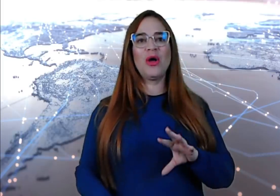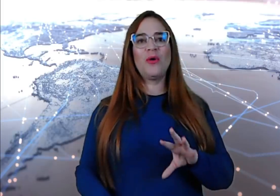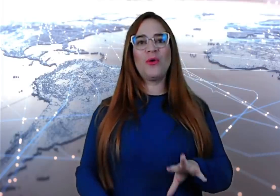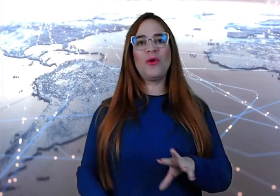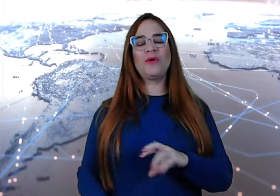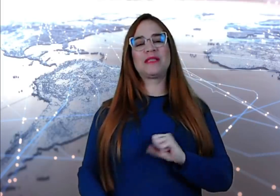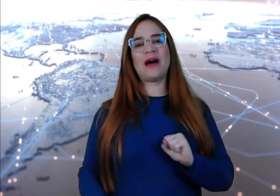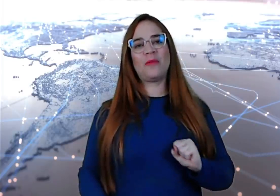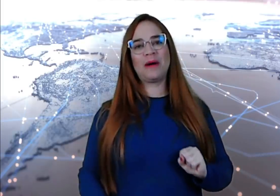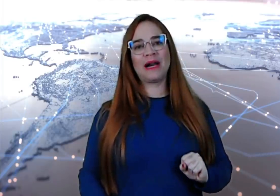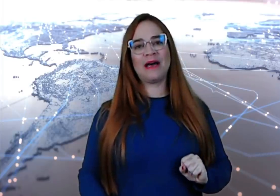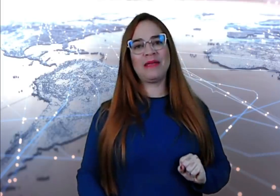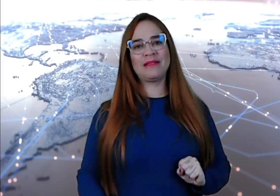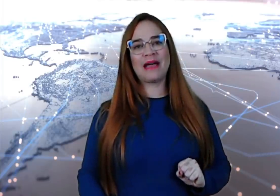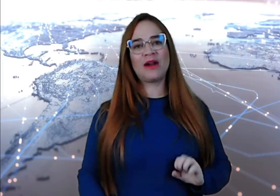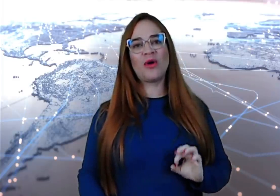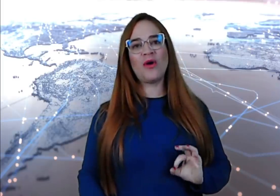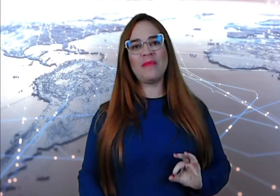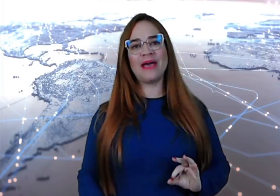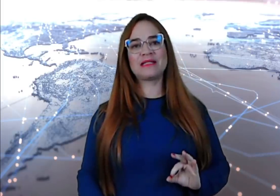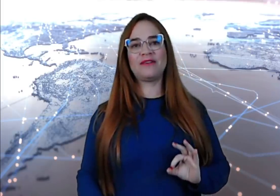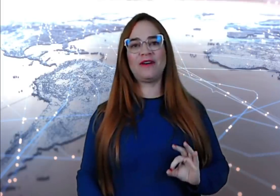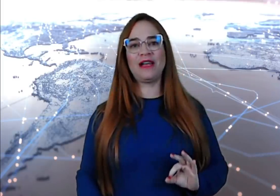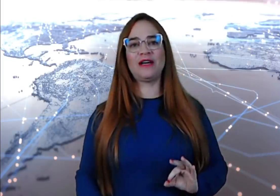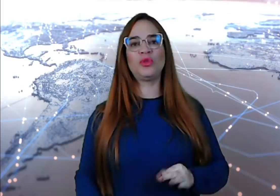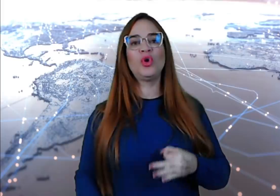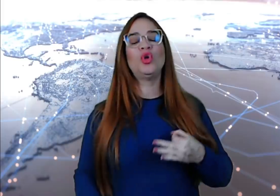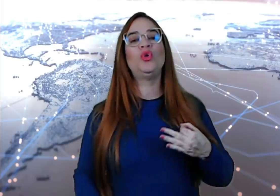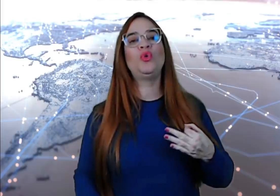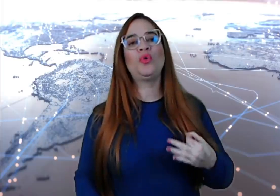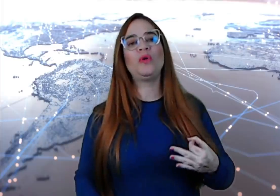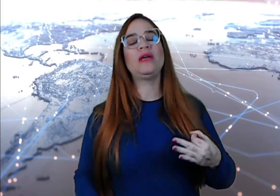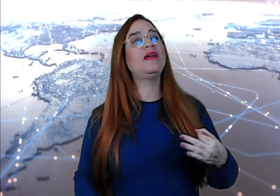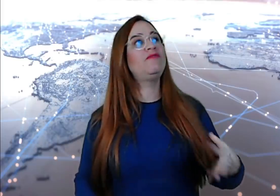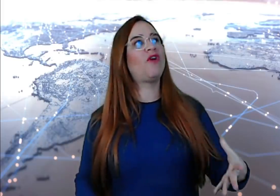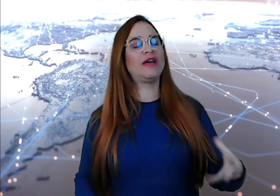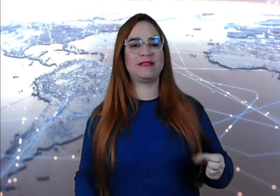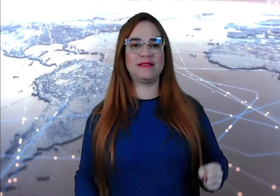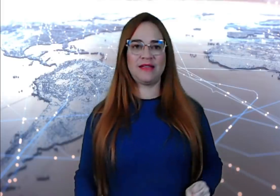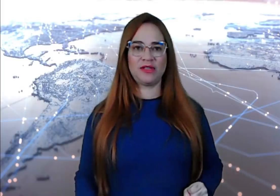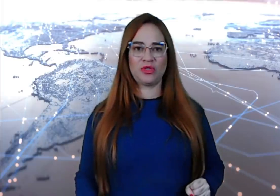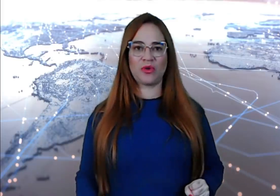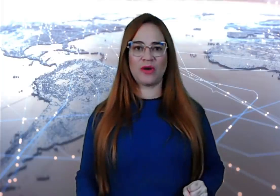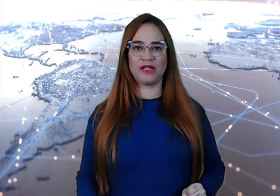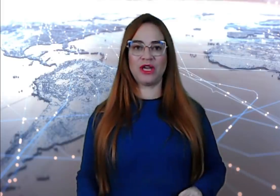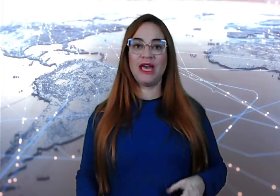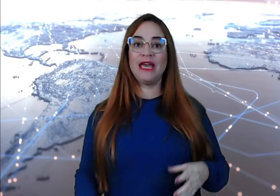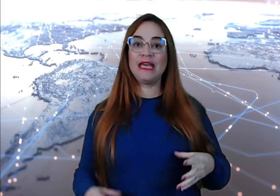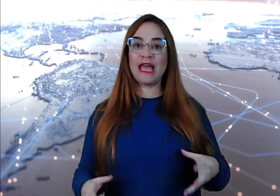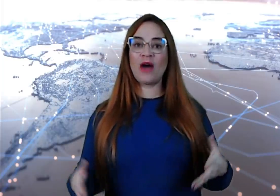o tal parlamentar começa falando no invoice da discórdia, que é o